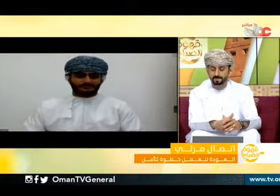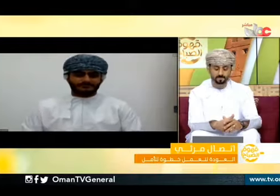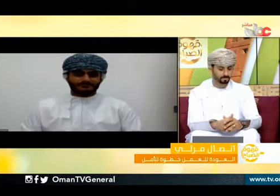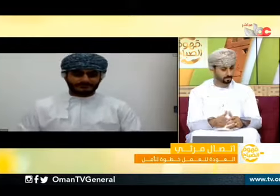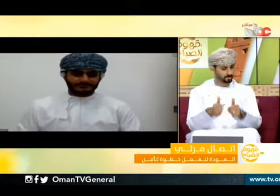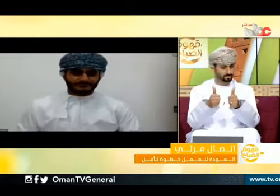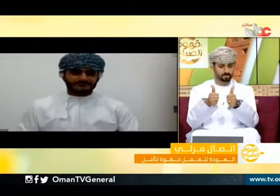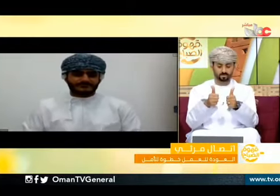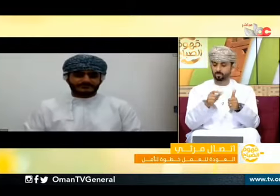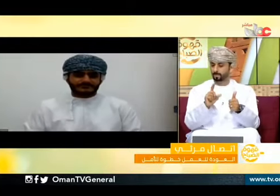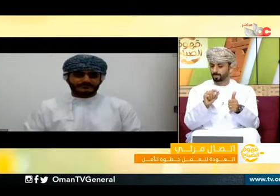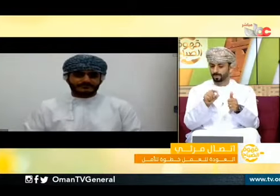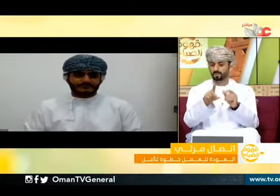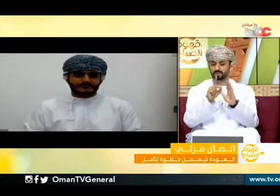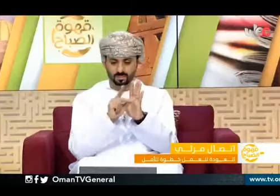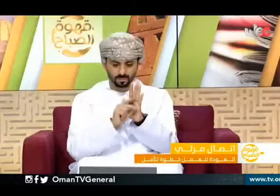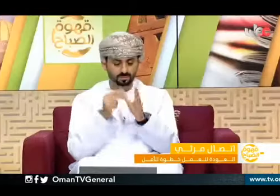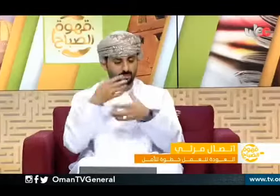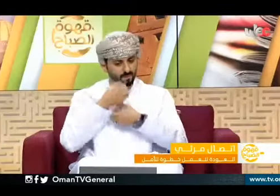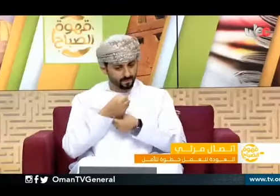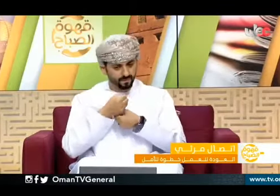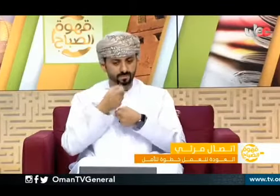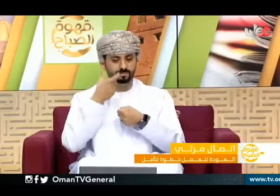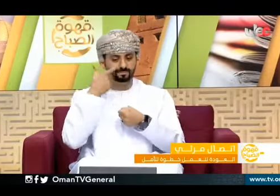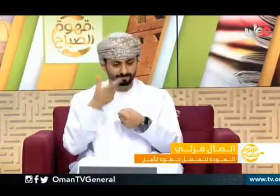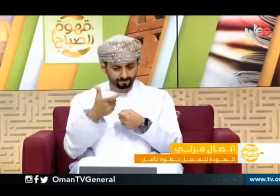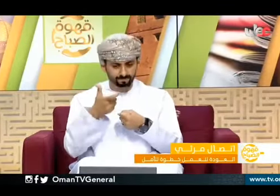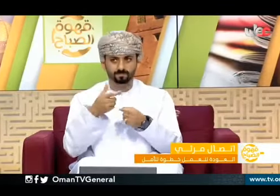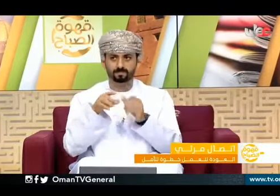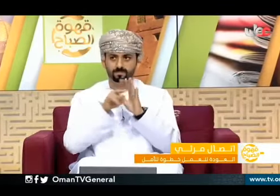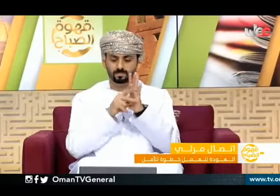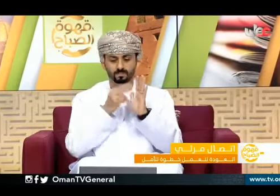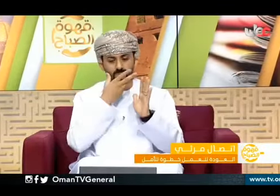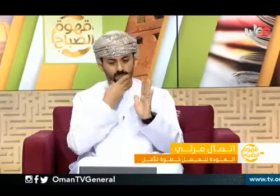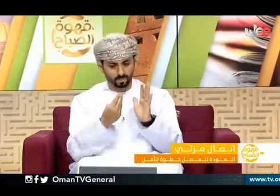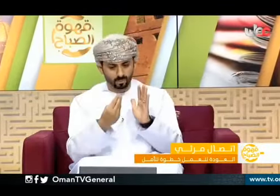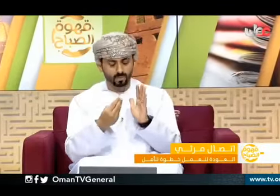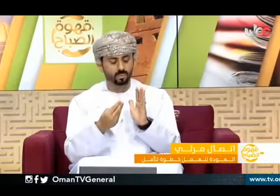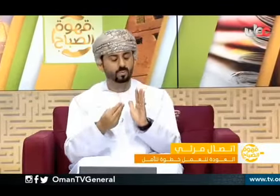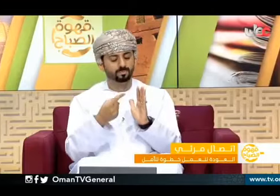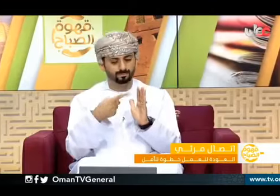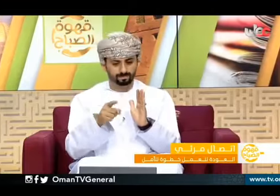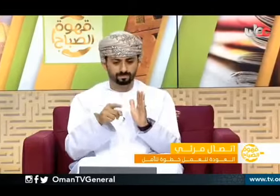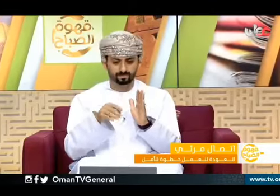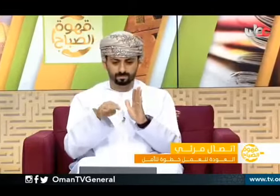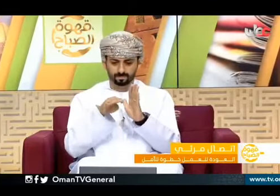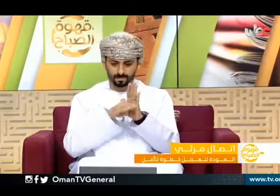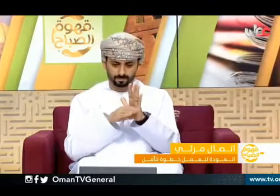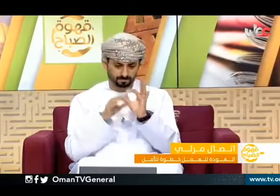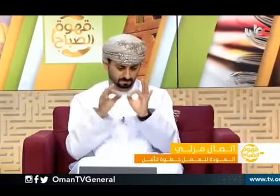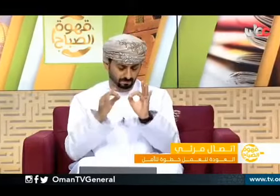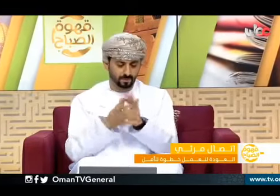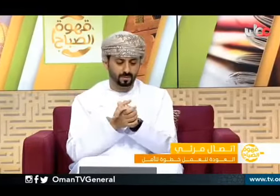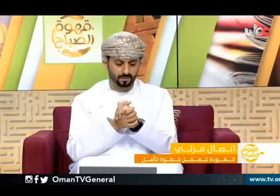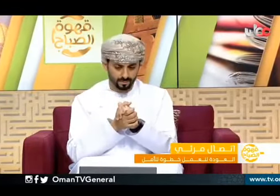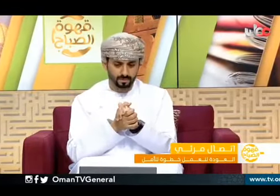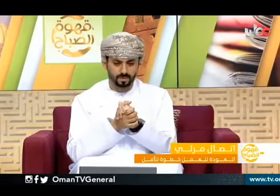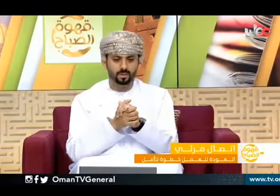الحمد. جميل، رائع، تنظيم جيد، محافظة والمرعاة، وهذا اهتمام جيد